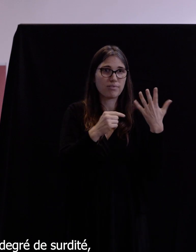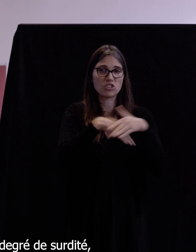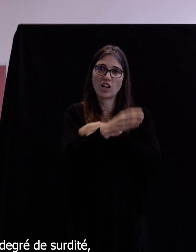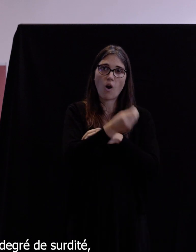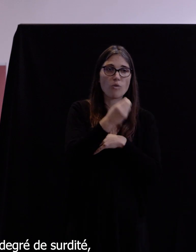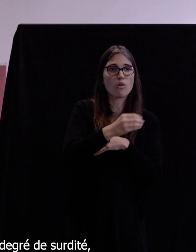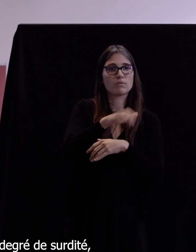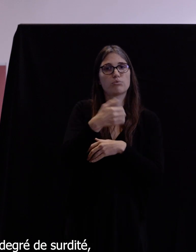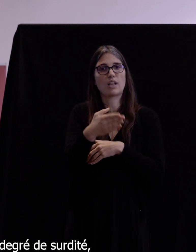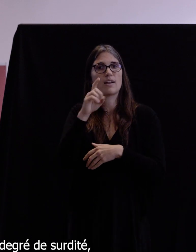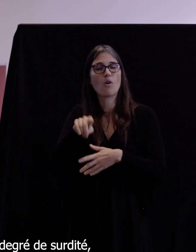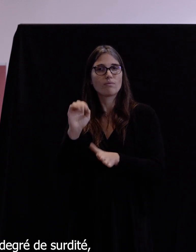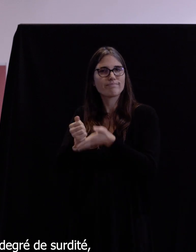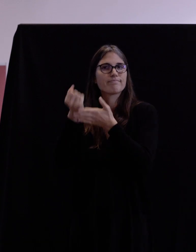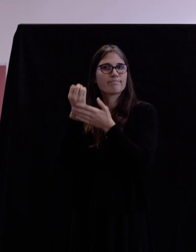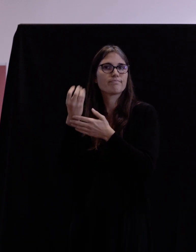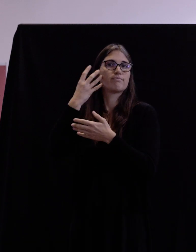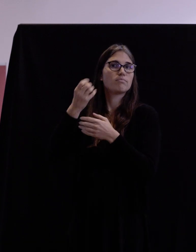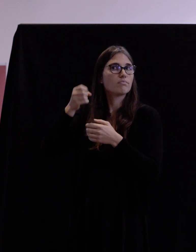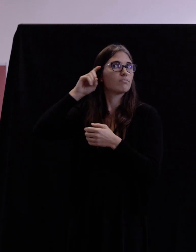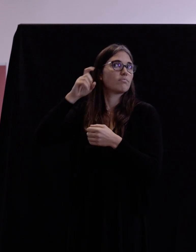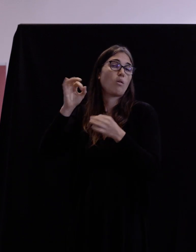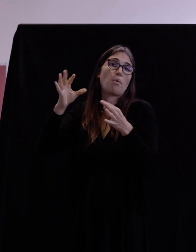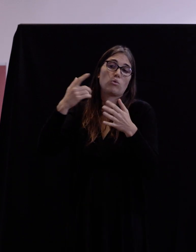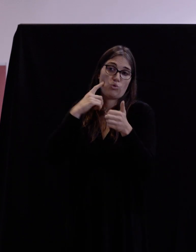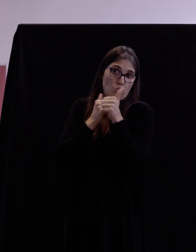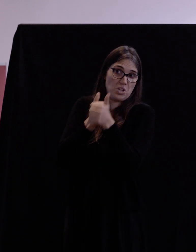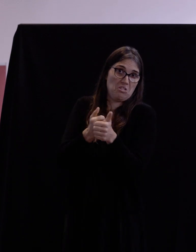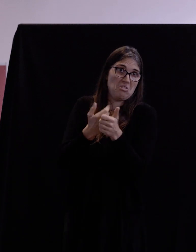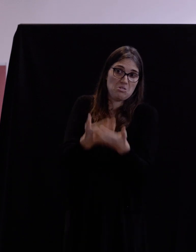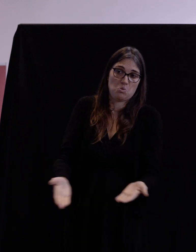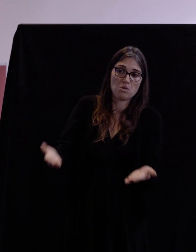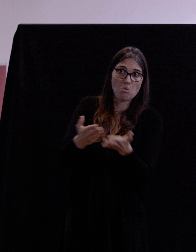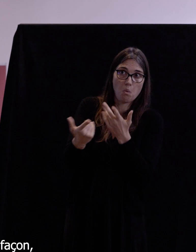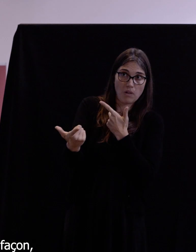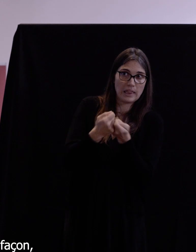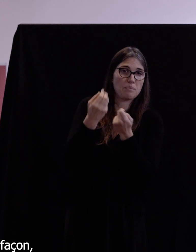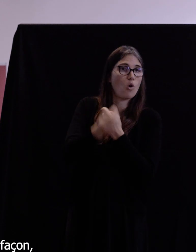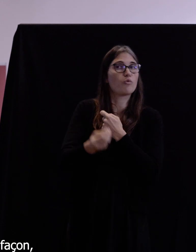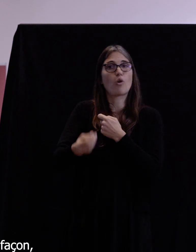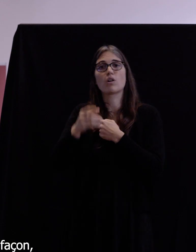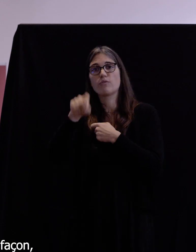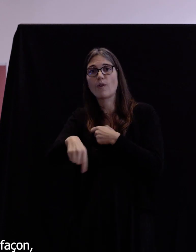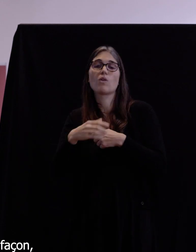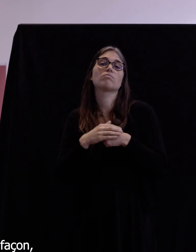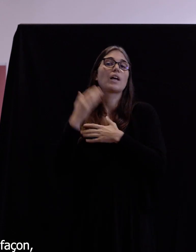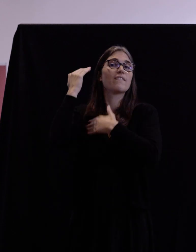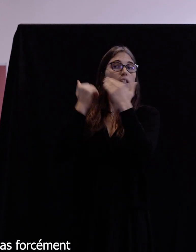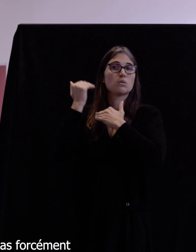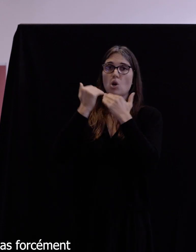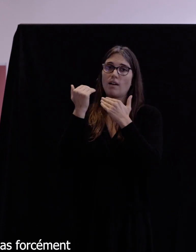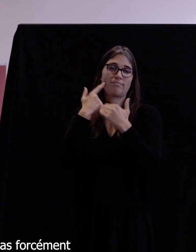au degré de surdité. L'implant cochléaire, au cas par cas, et l'atteinte vestibulaire, de toute façon on sait qu'elle sera